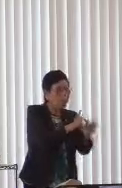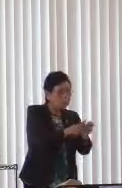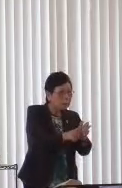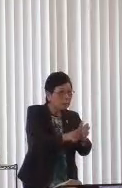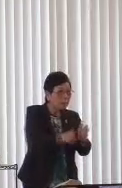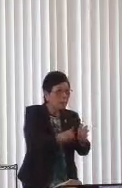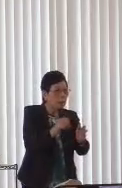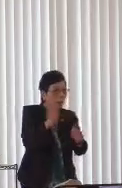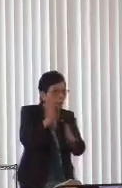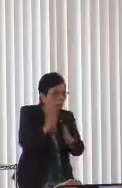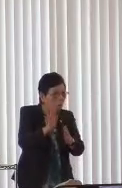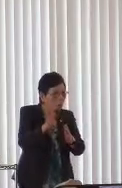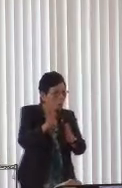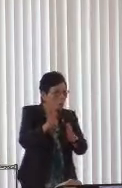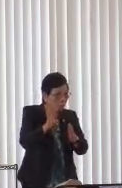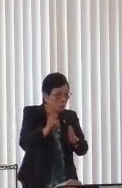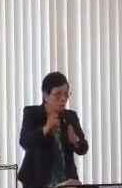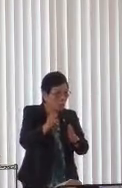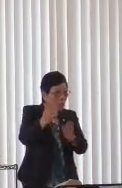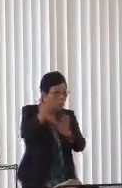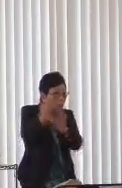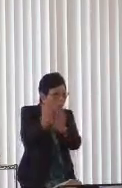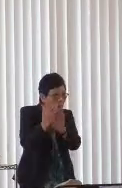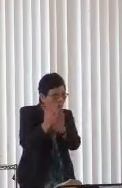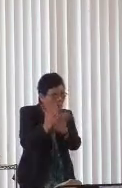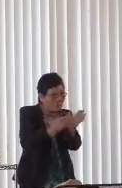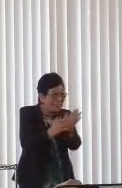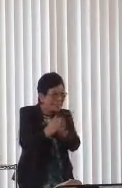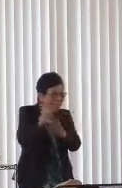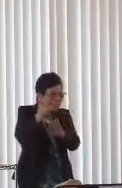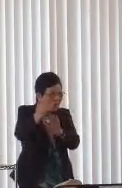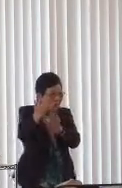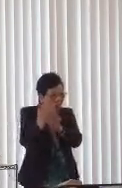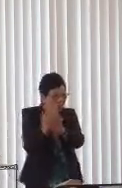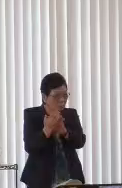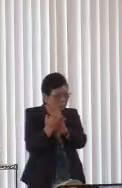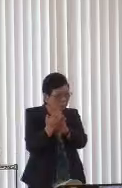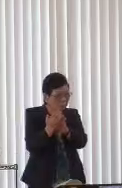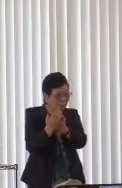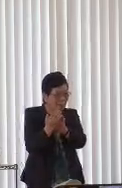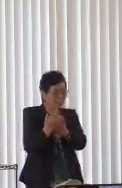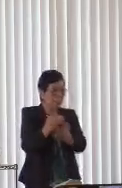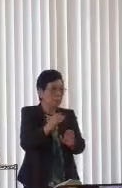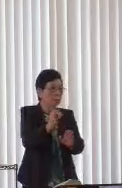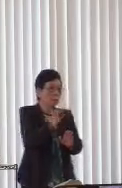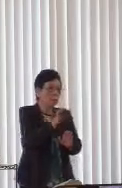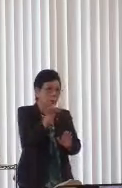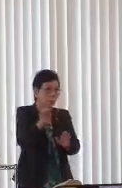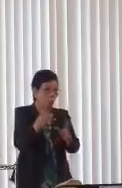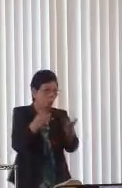もうイエス様は来られるっていうふうに言っちゃった人が結構いるんですね。